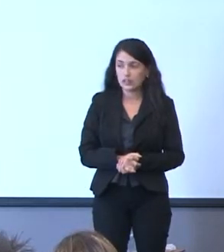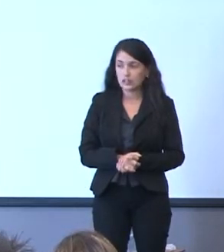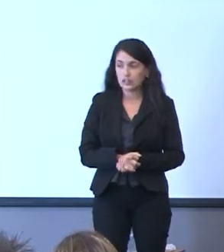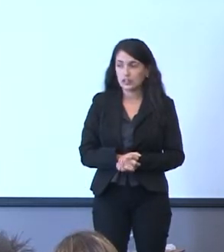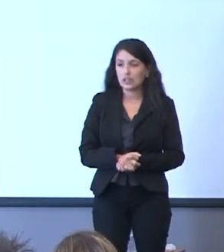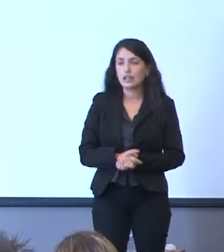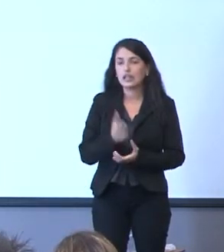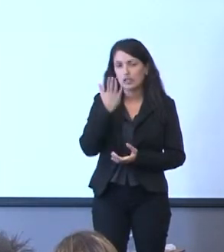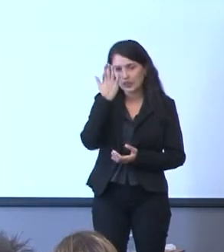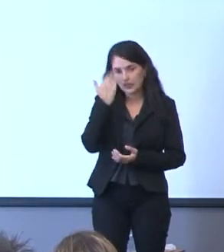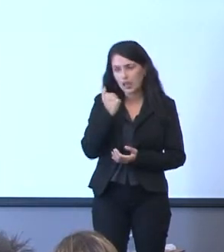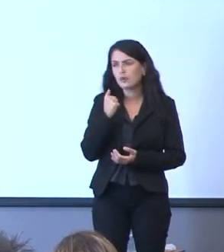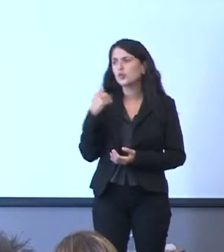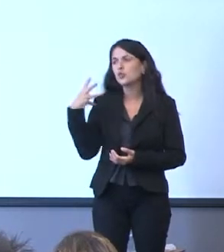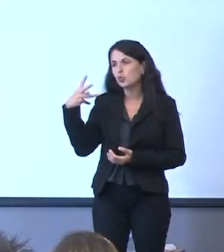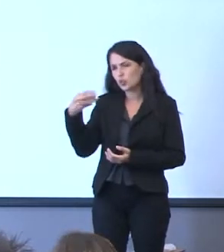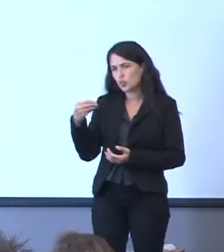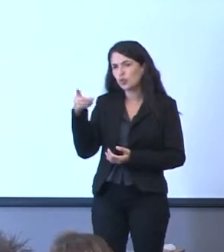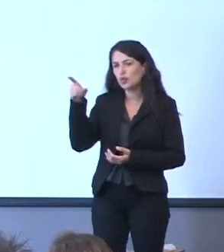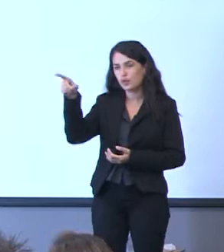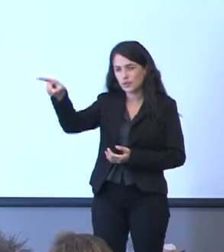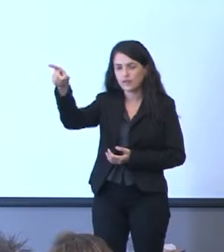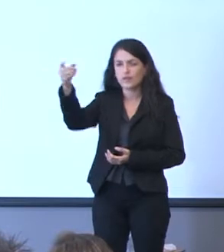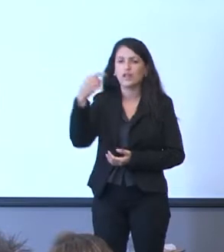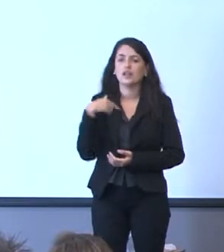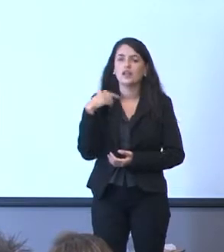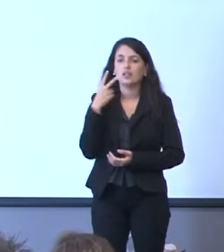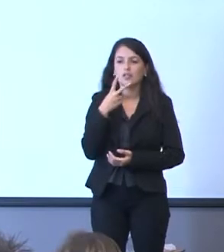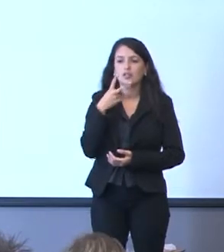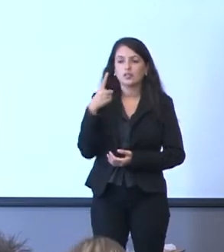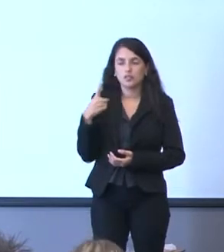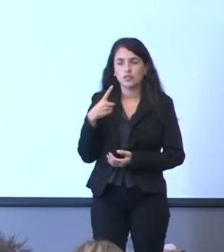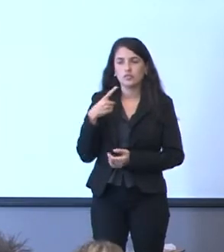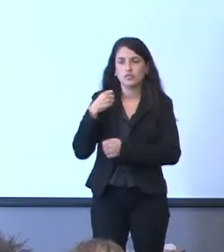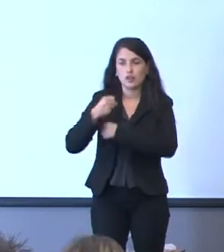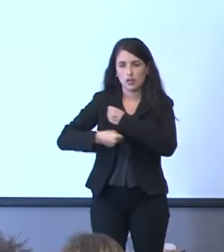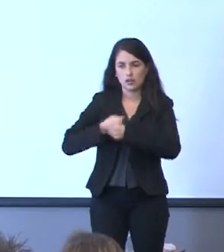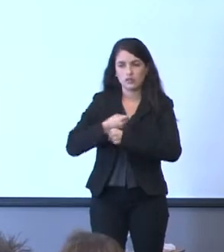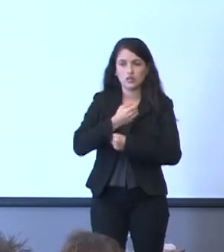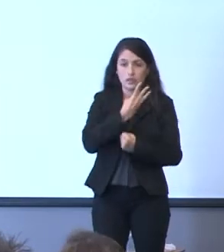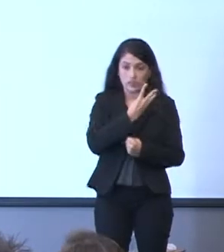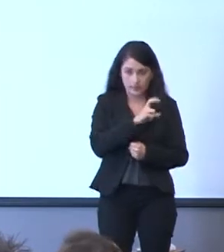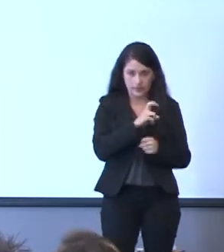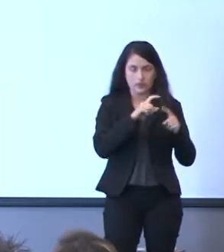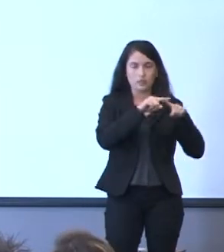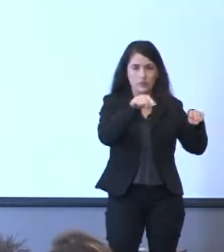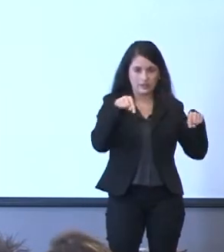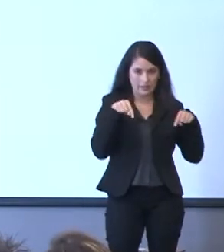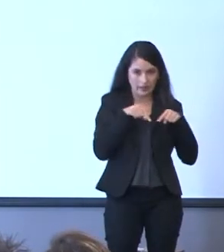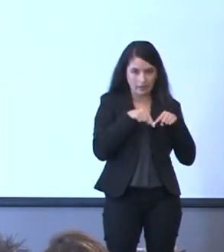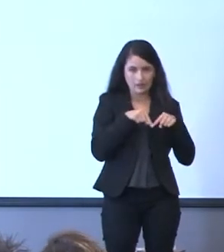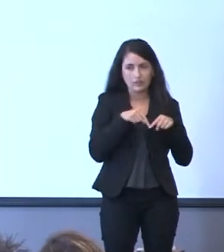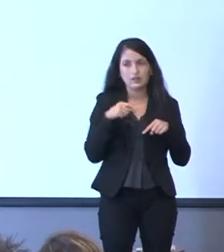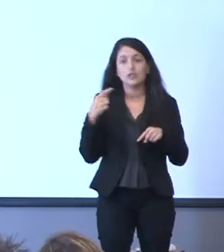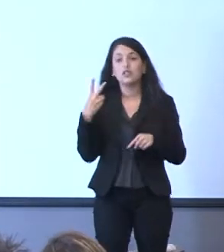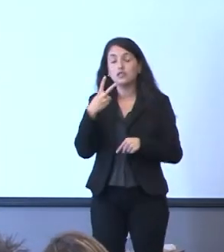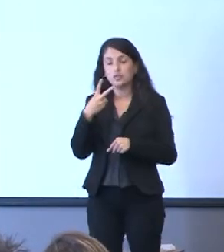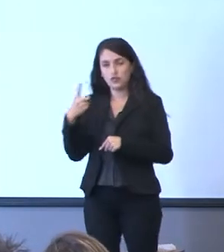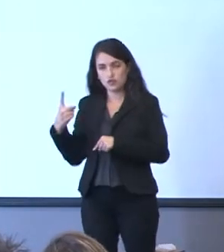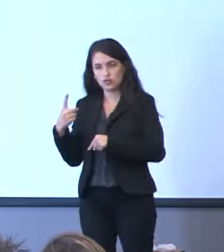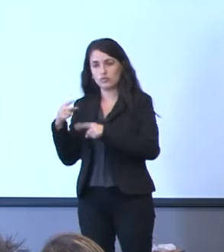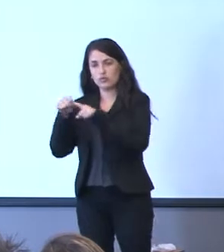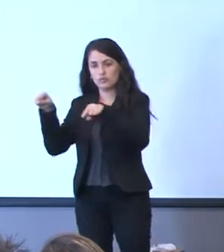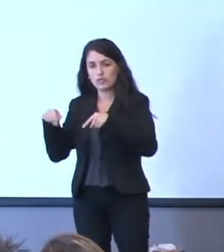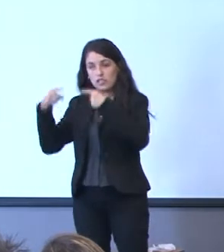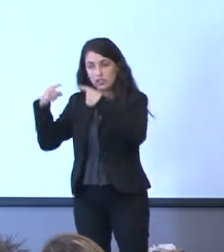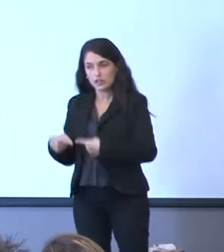sabe de perto tudo o que você passou, e ela tem 21 anos, além dos 35 dentro de sala de aula, numa escola que lidou com esses